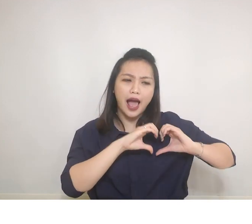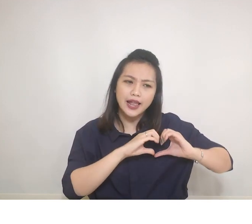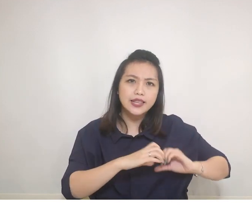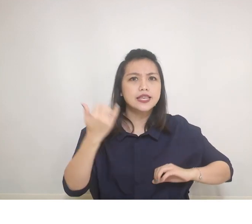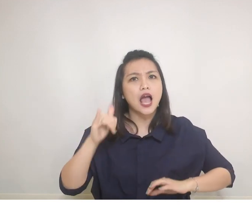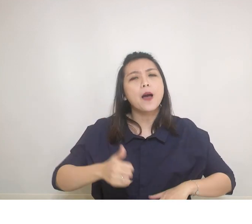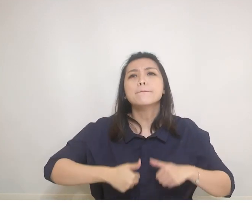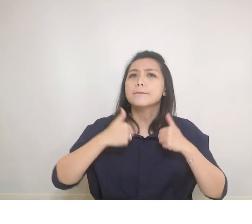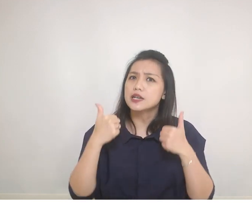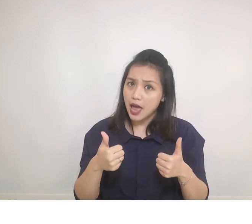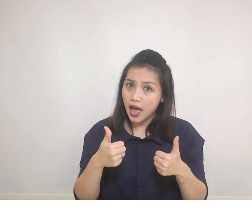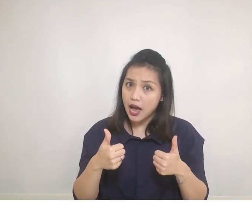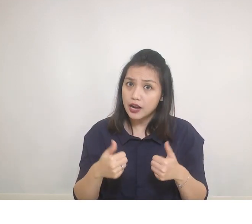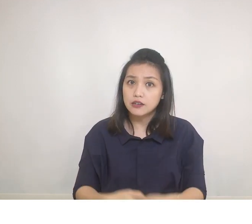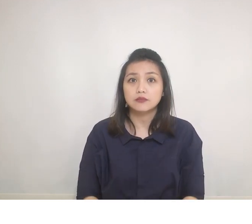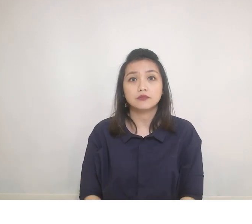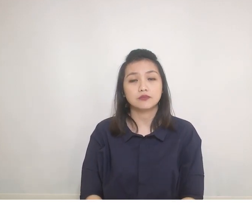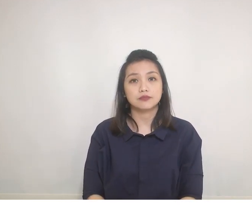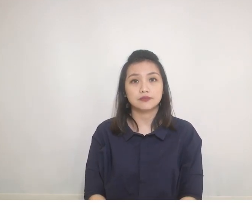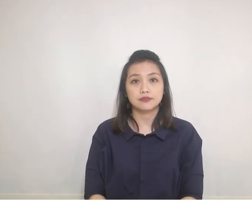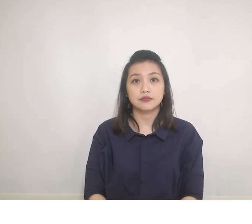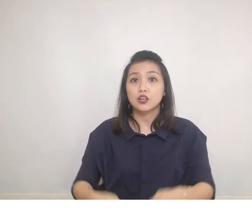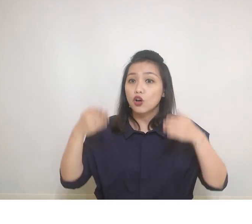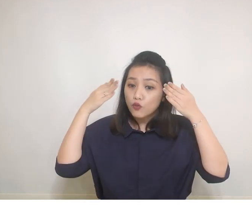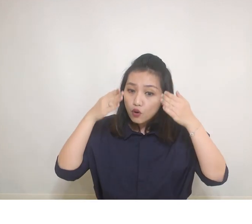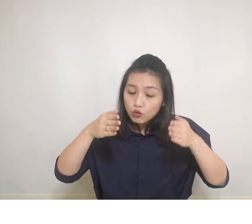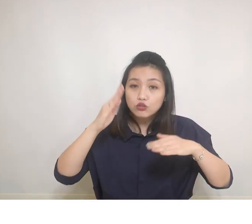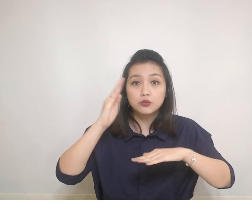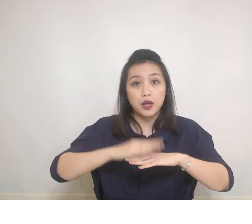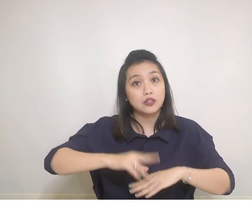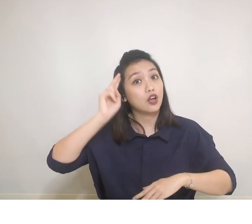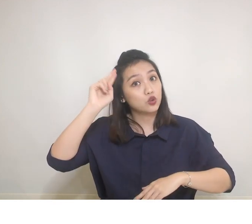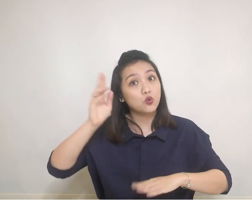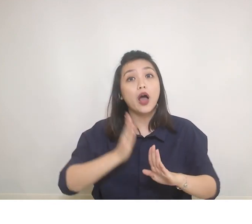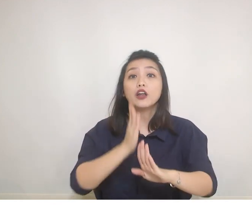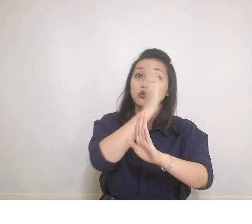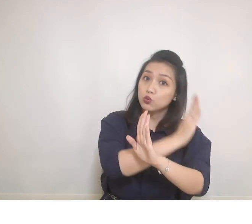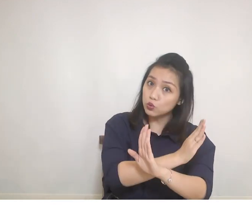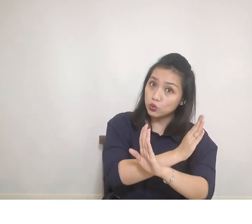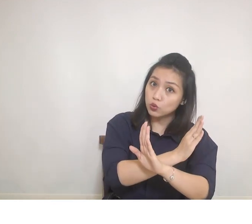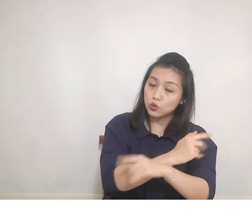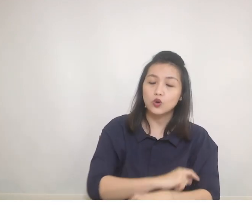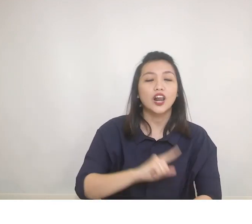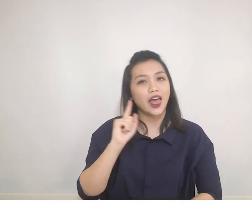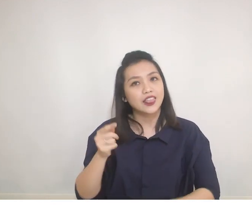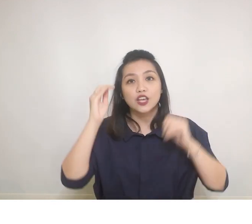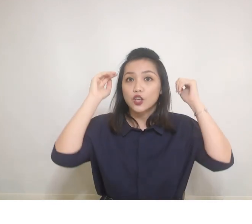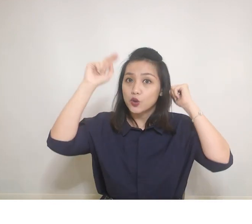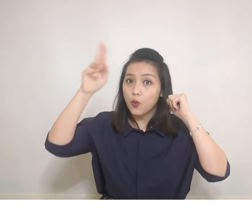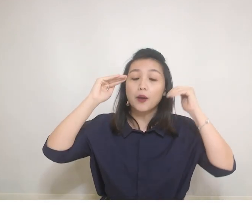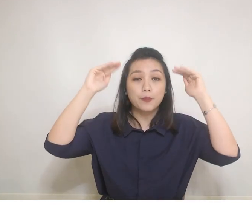ini semakin besar. Dan yang uang yang saya hasilkan itu gak salah sebenarnya ya, gak salah ya. Tapi kalau semata-mata hanya untuk itu,